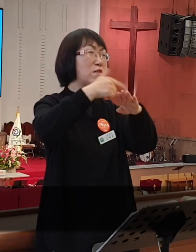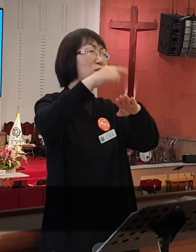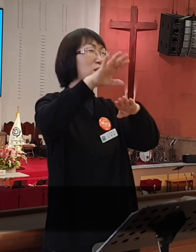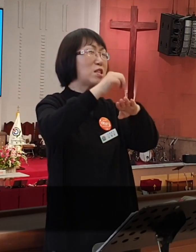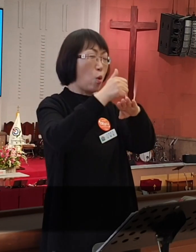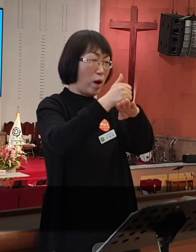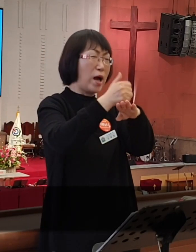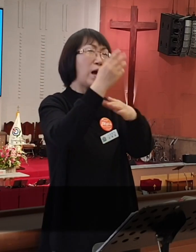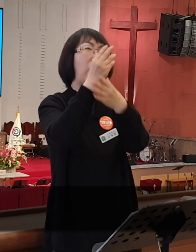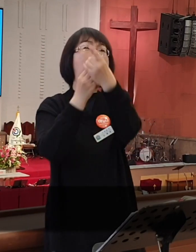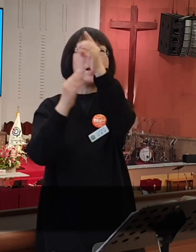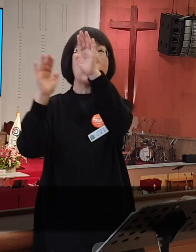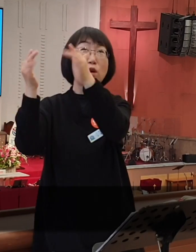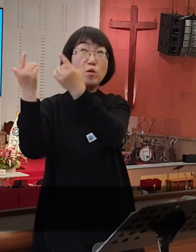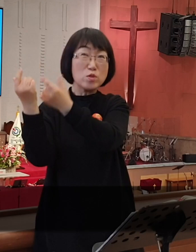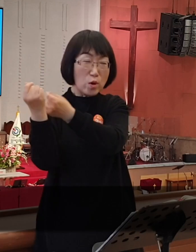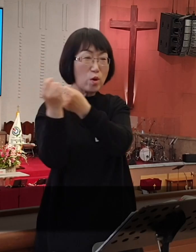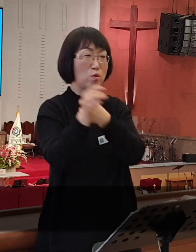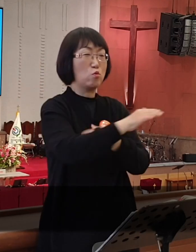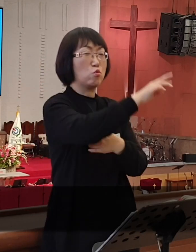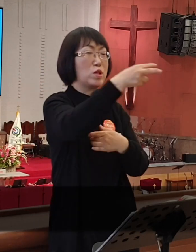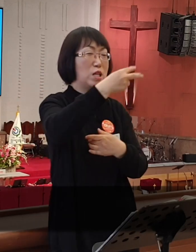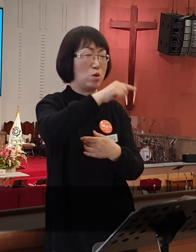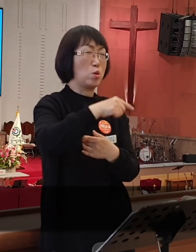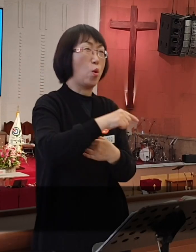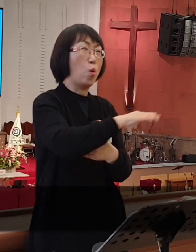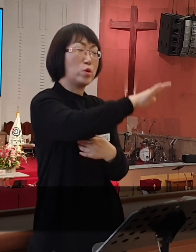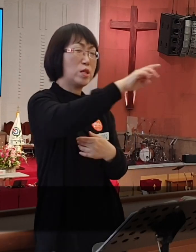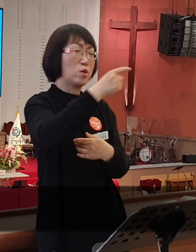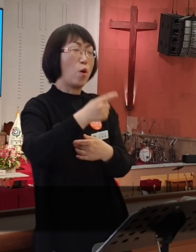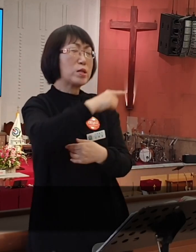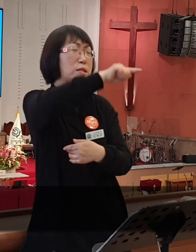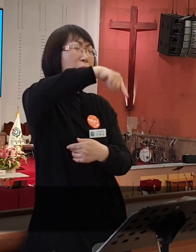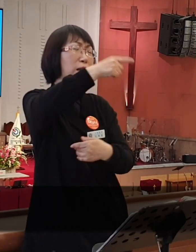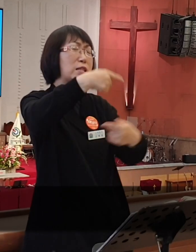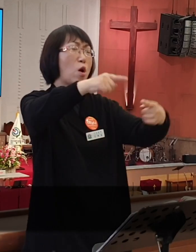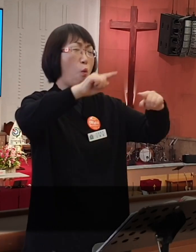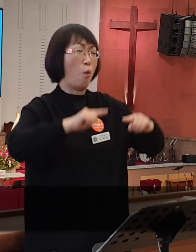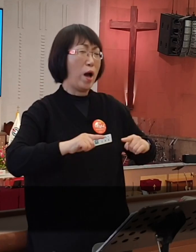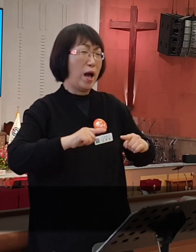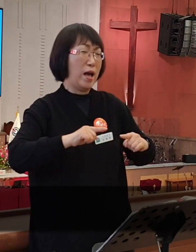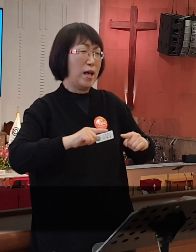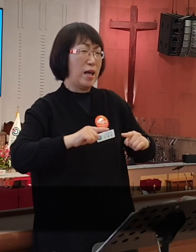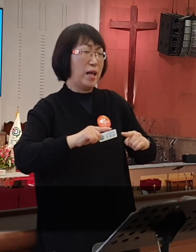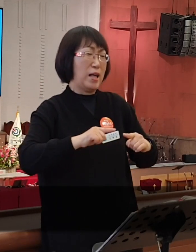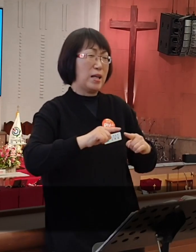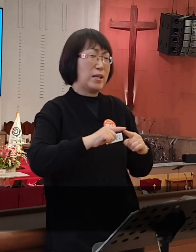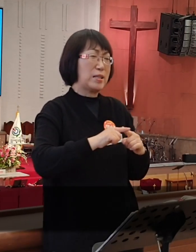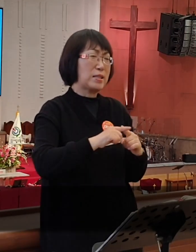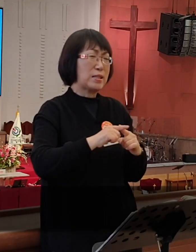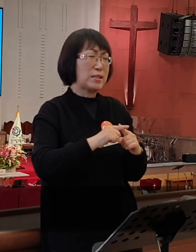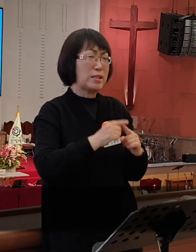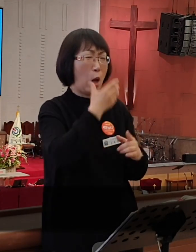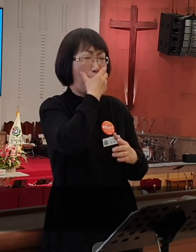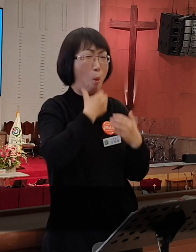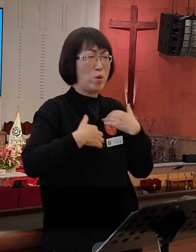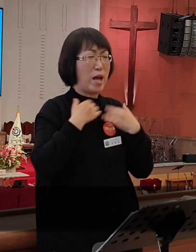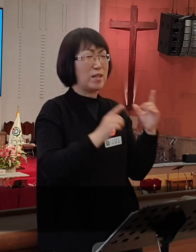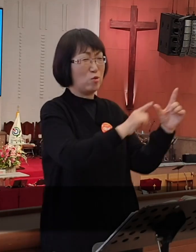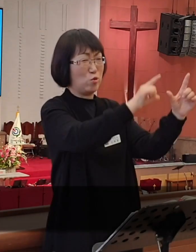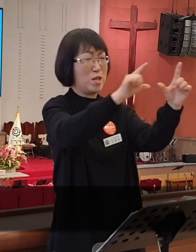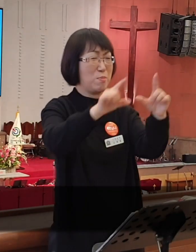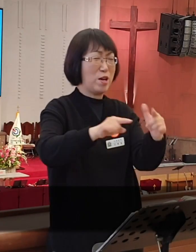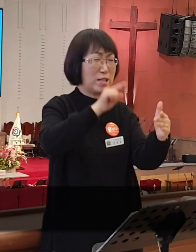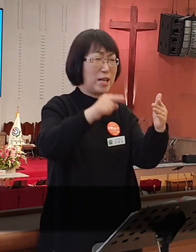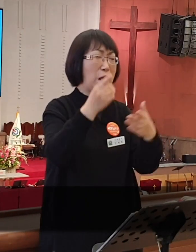그리스도가, 예수님이 하나이신 것처럼 우리들도 그 안에 들어와 그 지고한 복락을 누리고